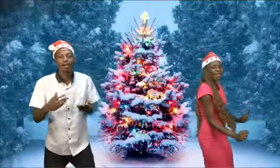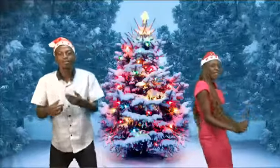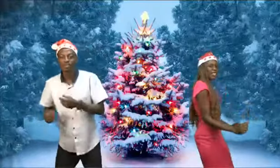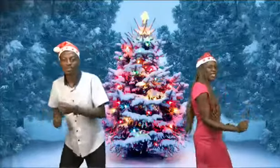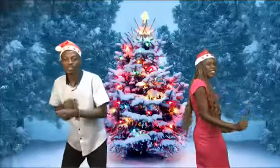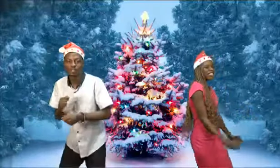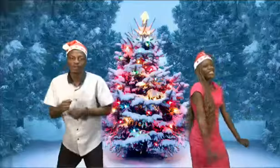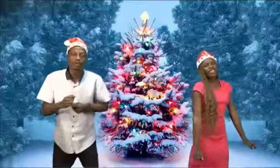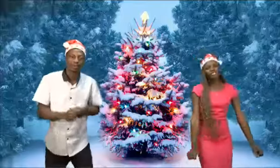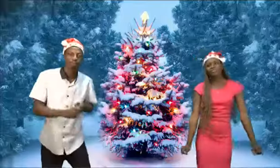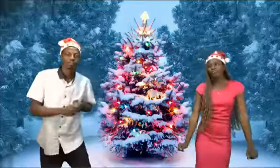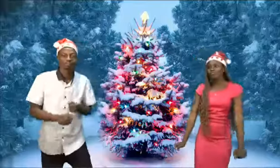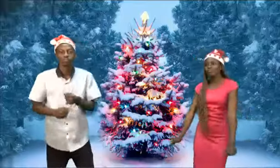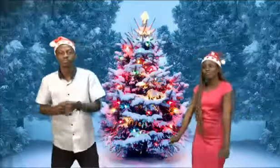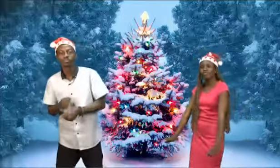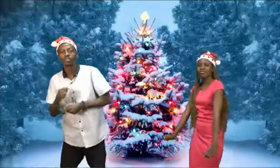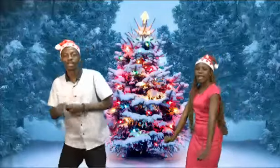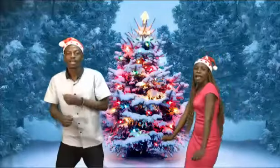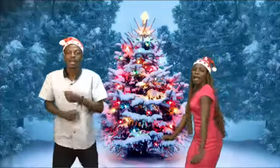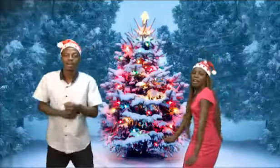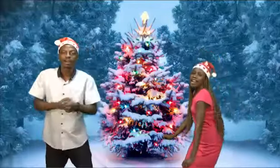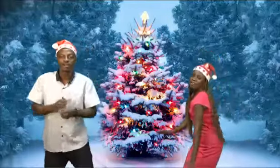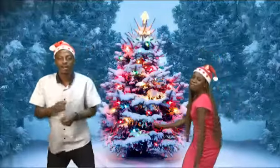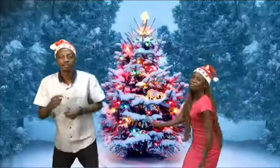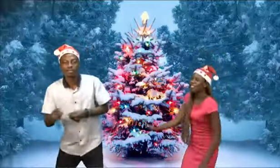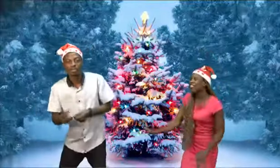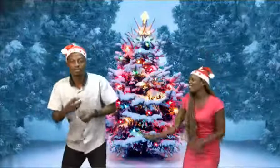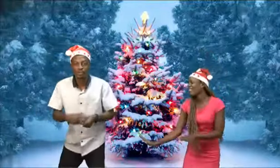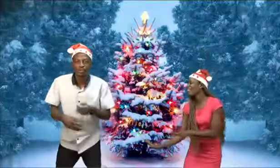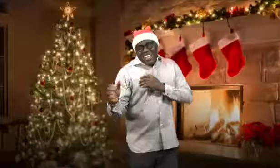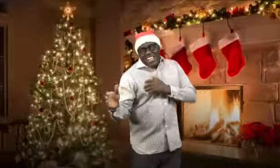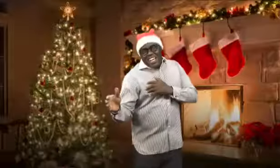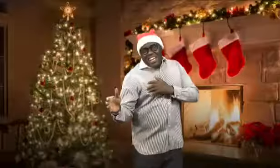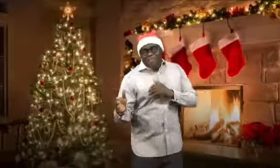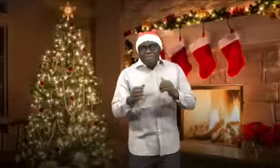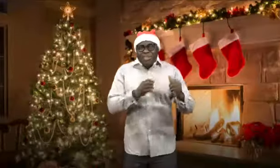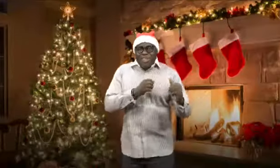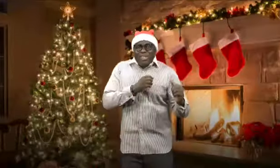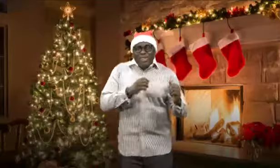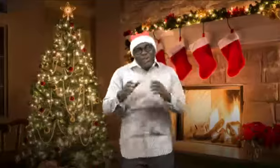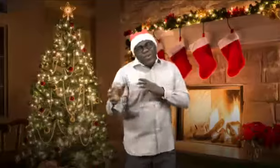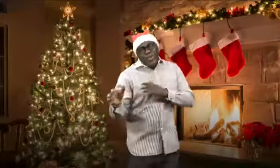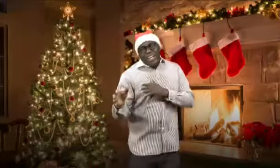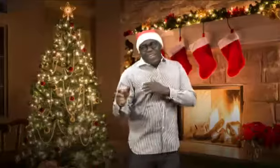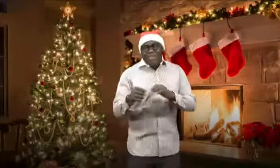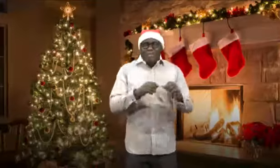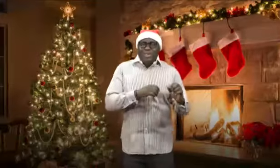mi jo ijo ala ala e je ka jojo ara eba mi jo ijo ara eba mi jo ijo ara eba mi jo